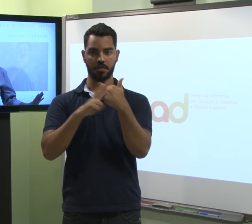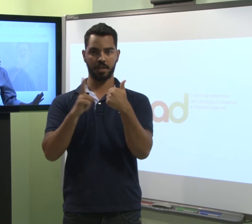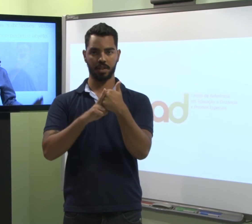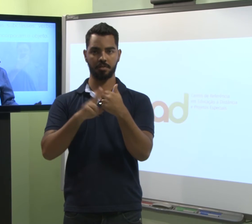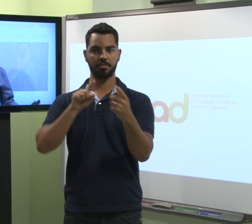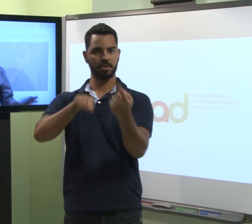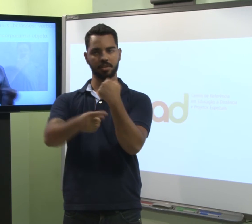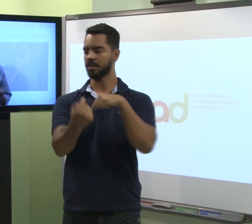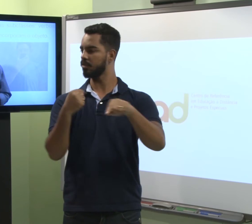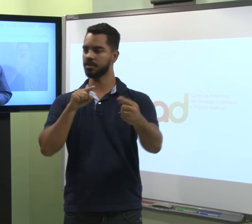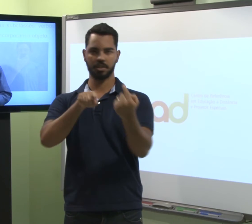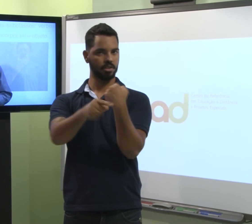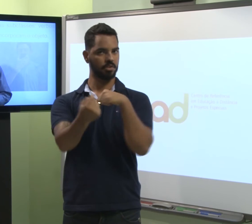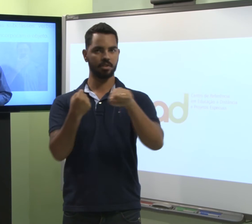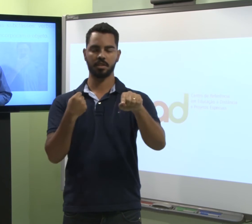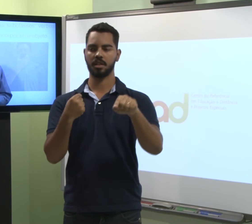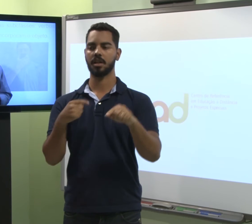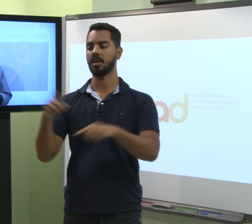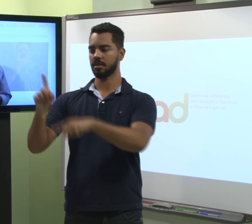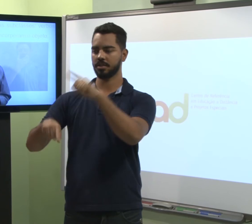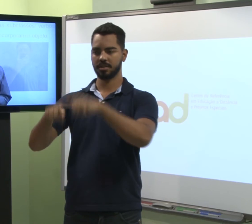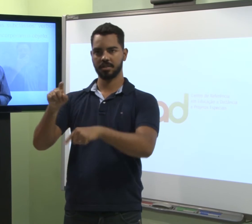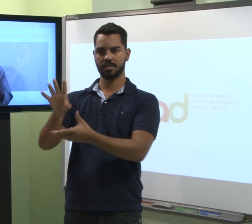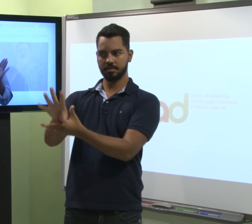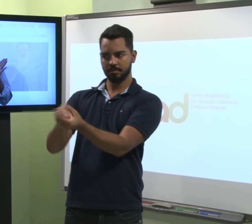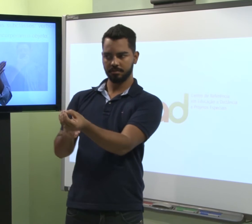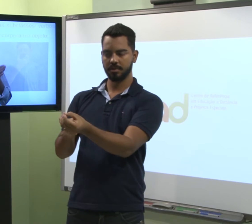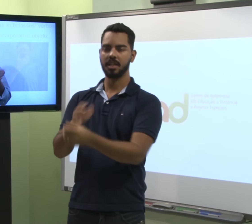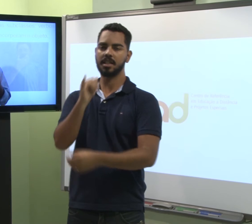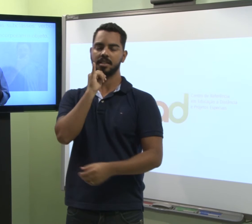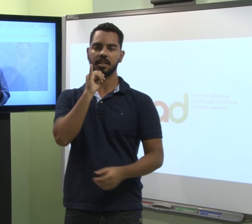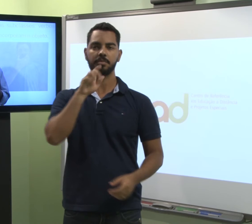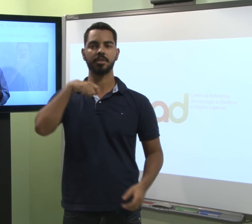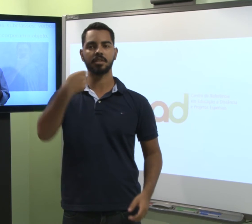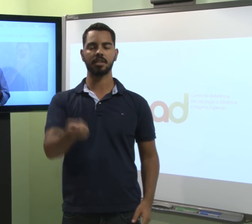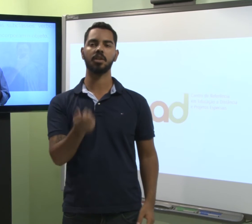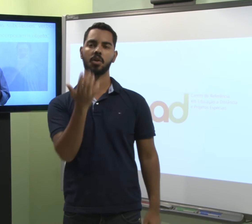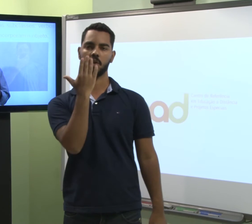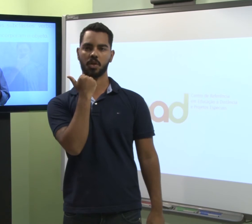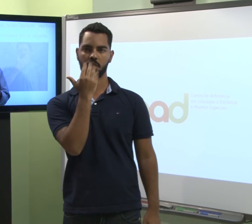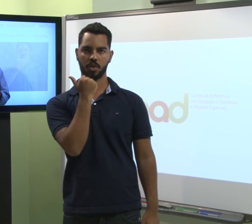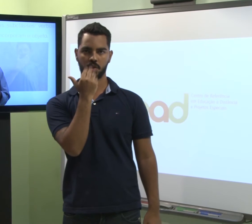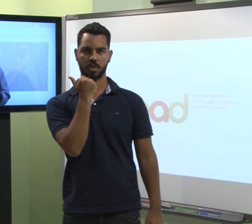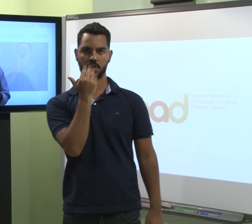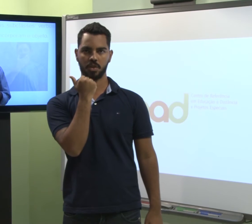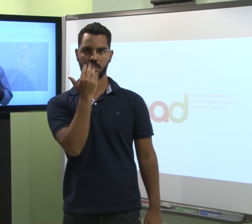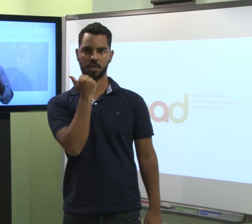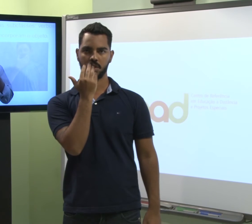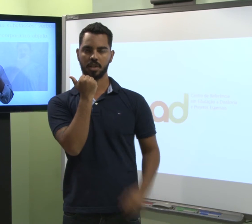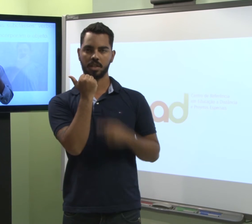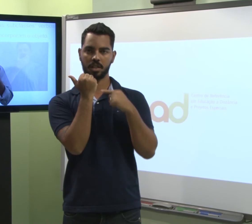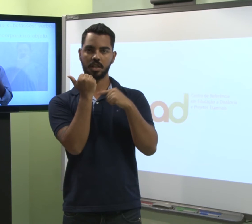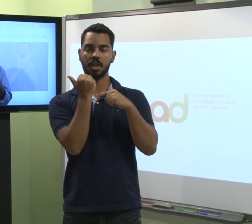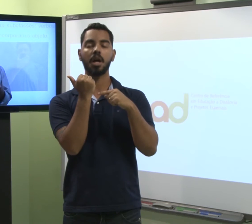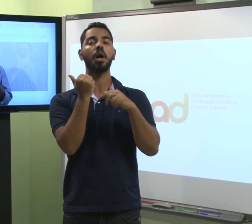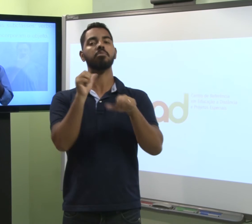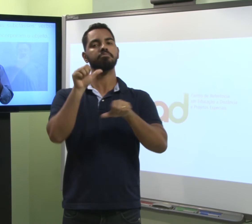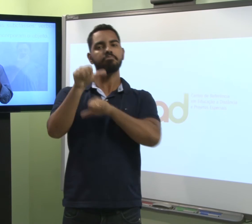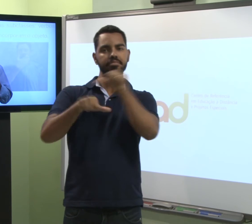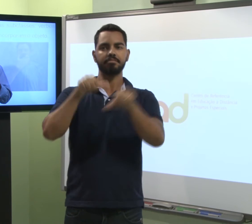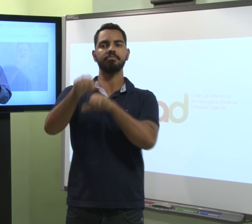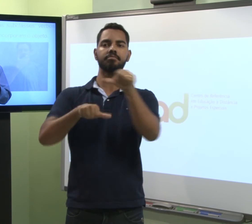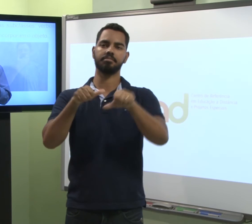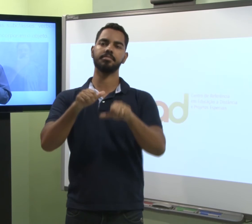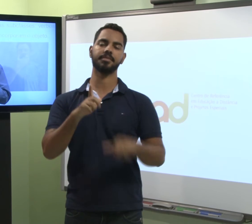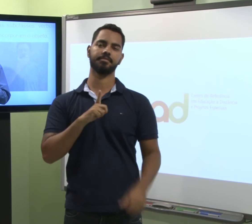o objeto. O sinal do verbo comer se modifica para especificar a informação